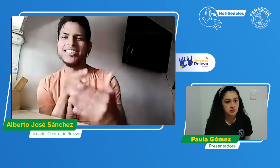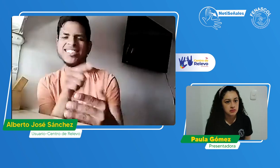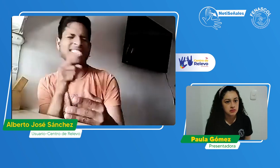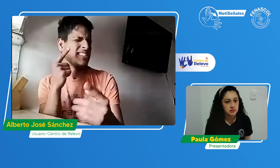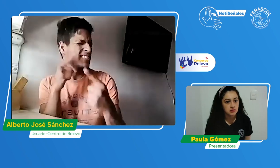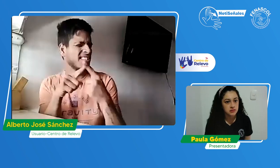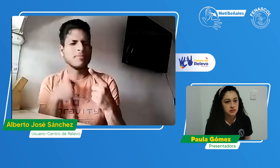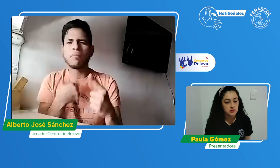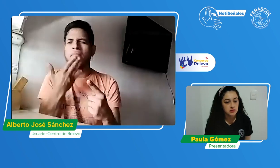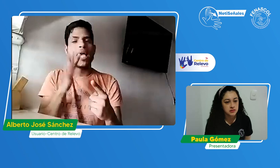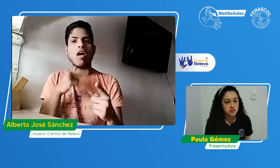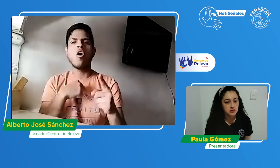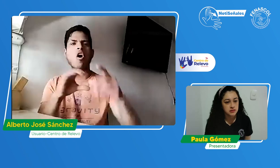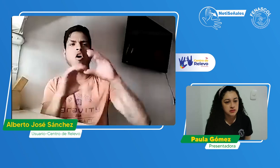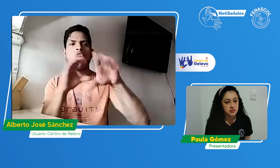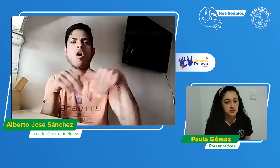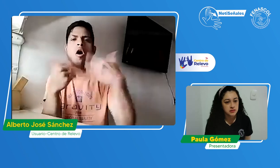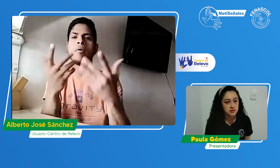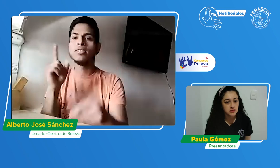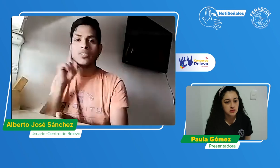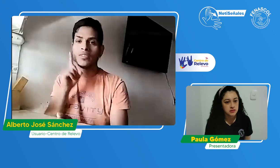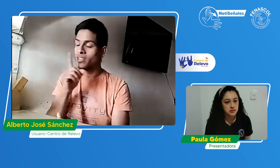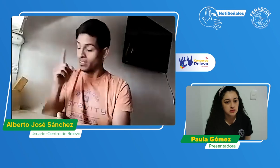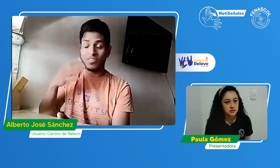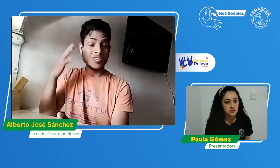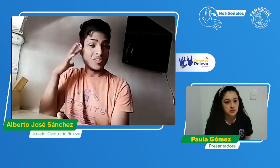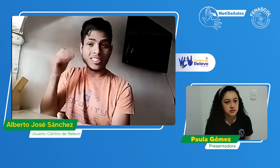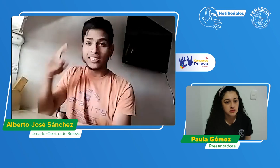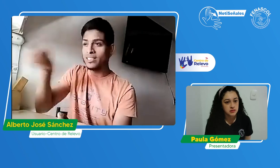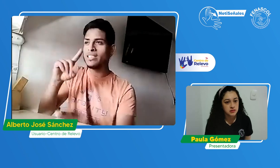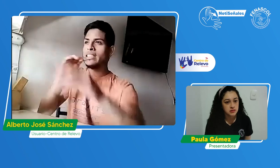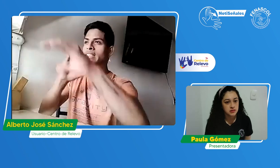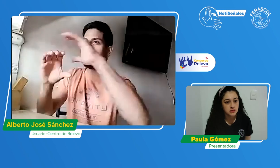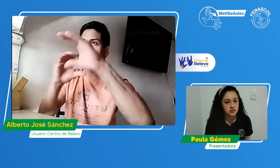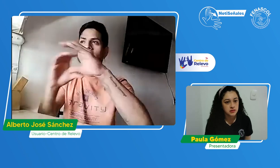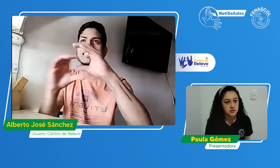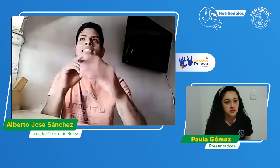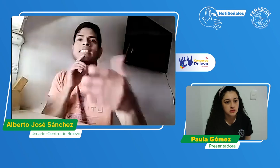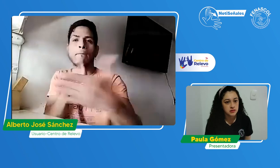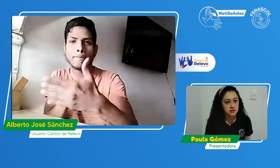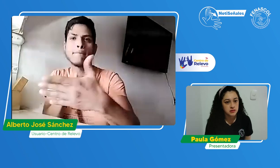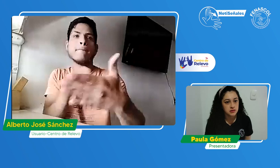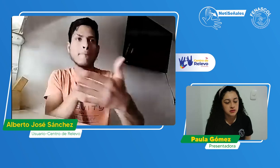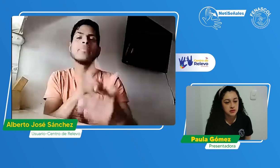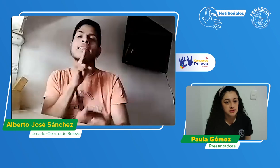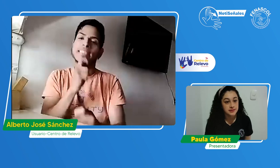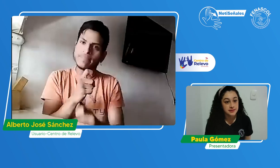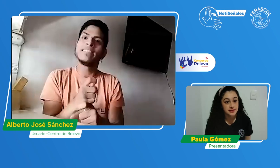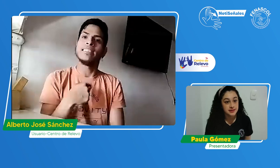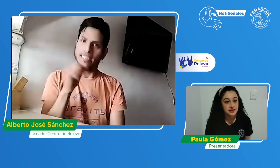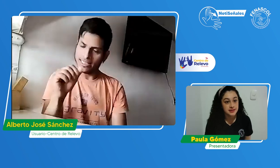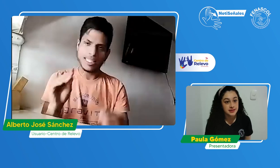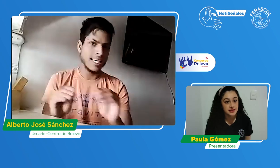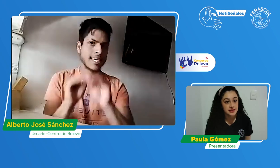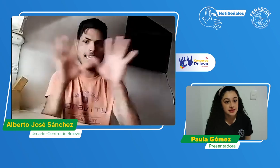y la verdad que ha sido lo mejor pues encuentro barreras comunicativas con las personas oyentes todo el tiempo